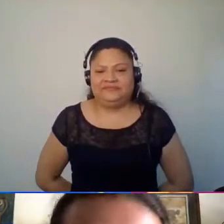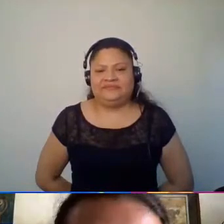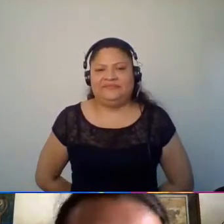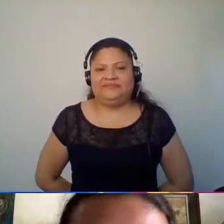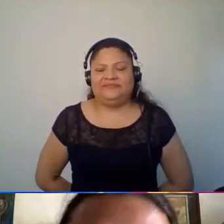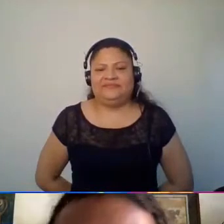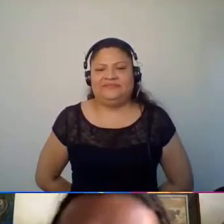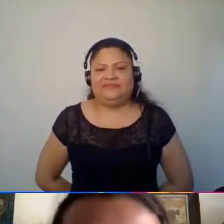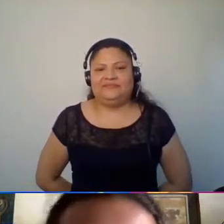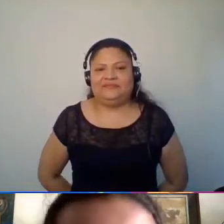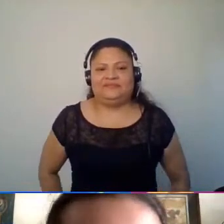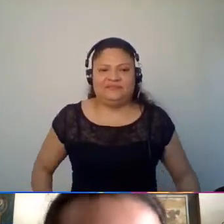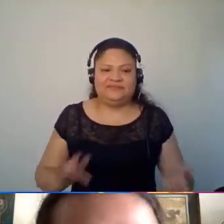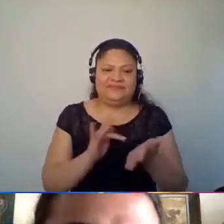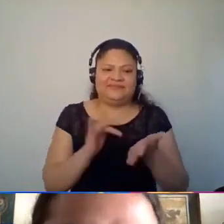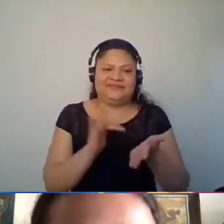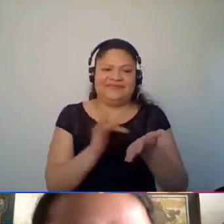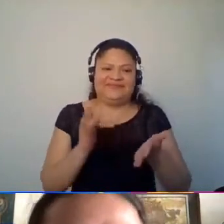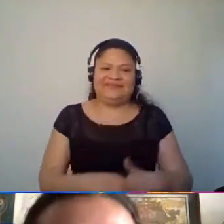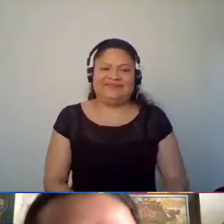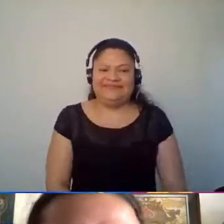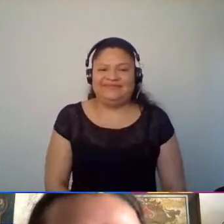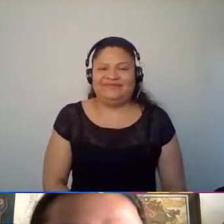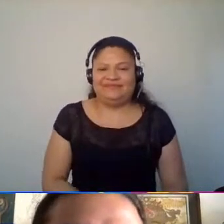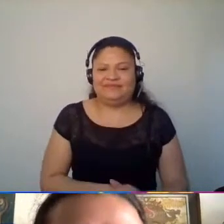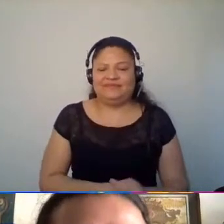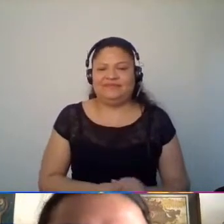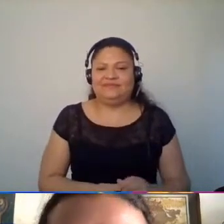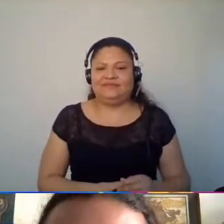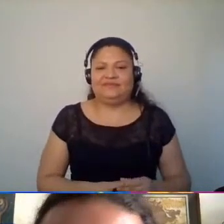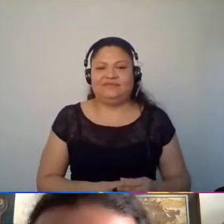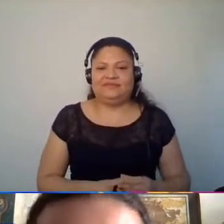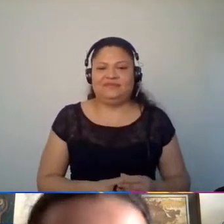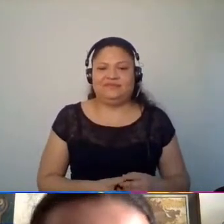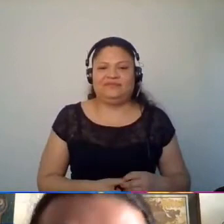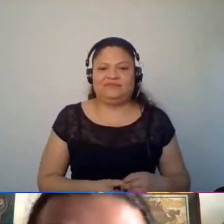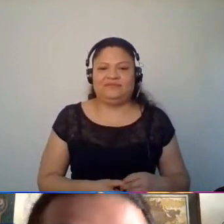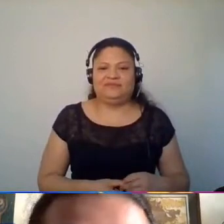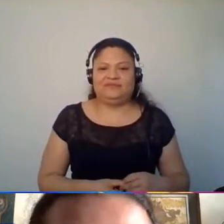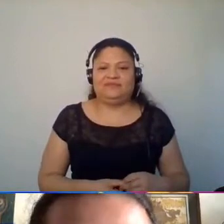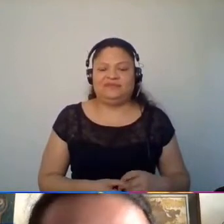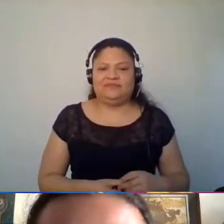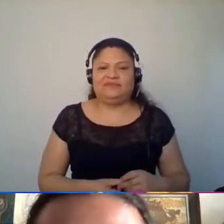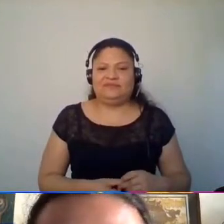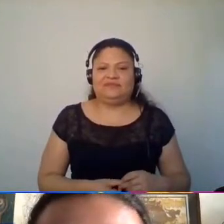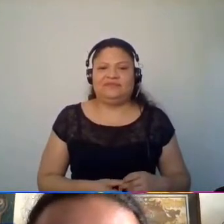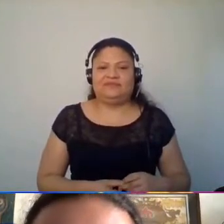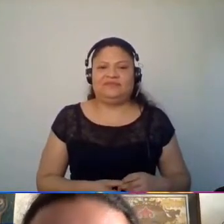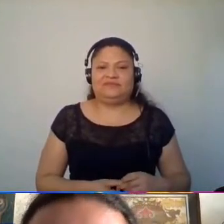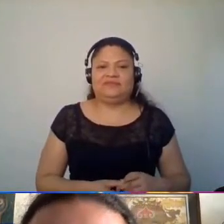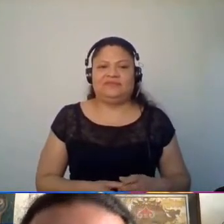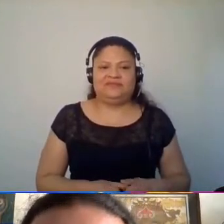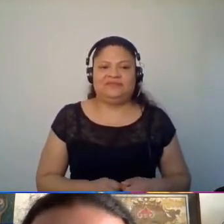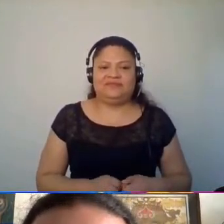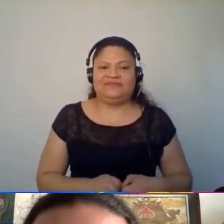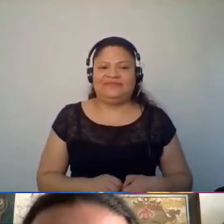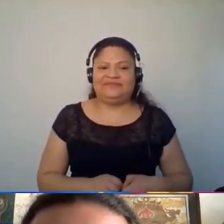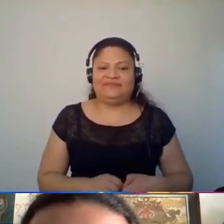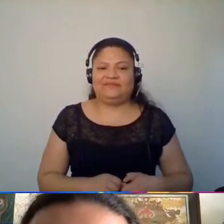que eres una pionera, ¿no? Que le sigas echando muchas ganas. Y todos estamos muy, muy emocionados también nosotros aquí de tenerlos, ¿no?